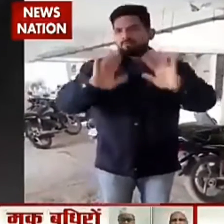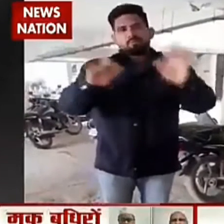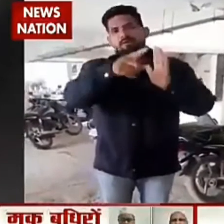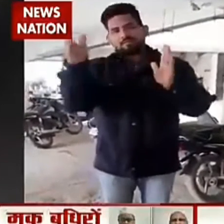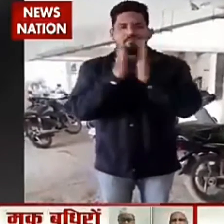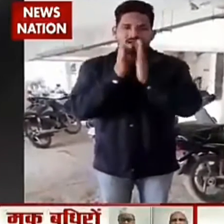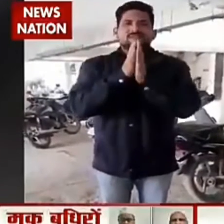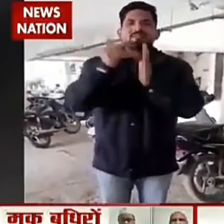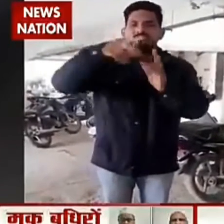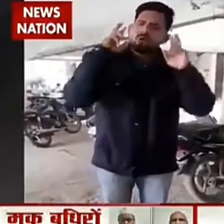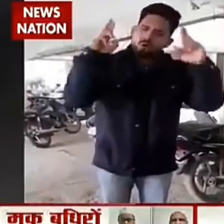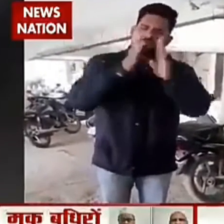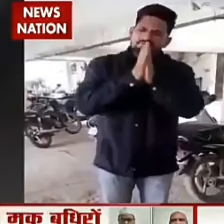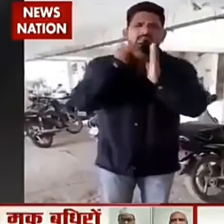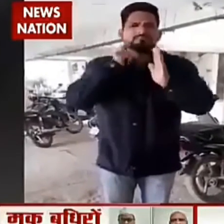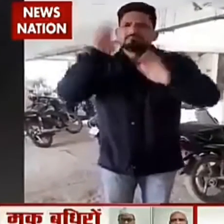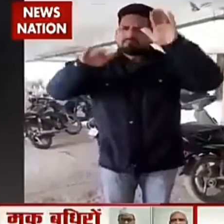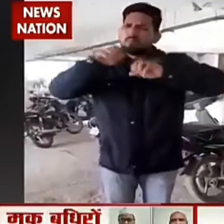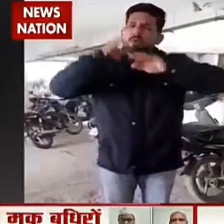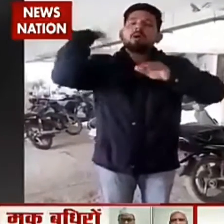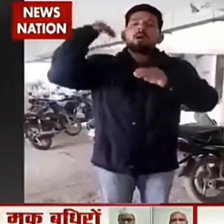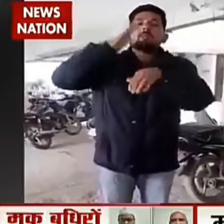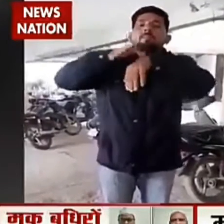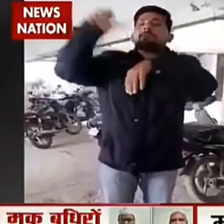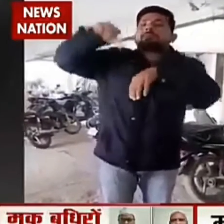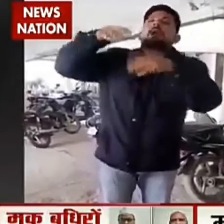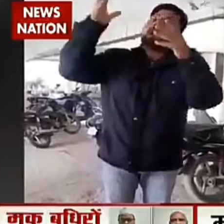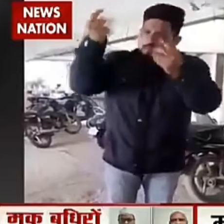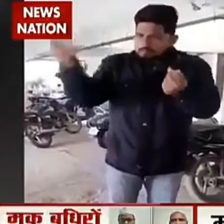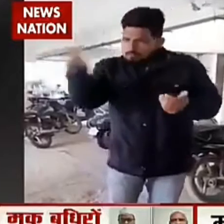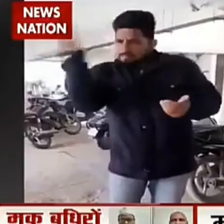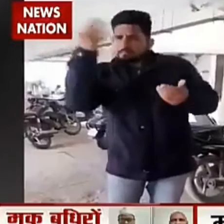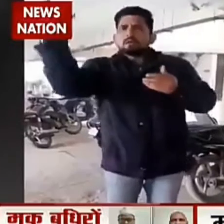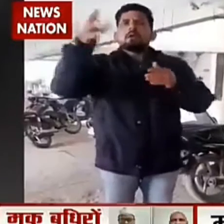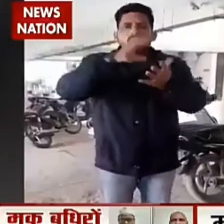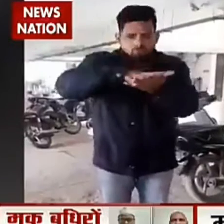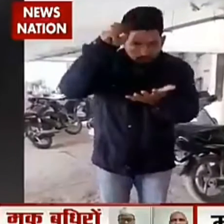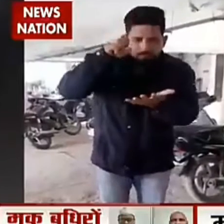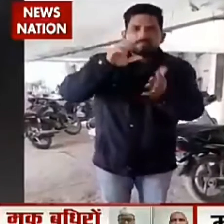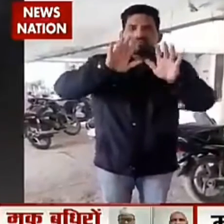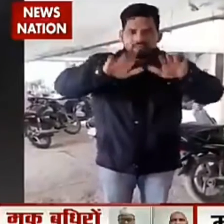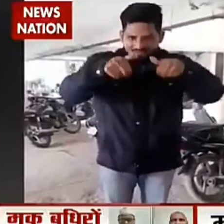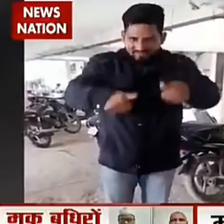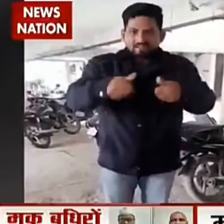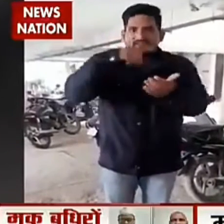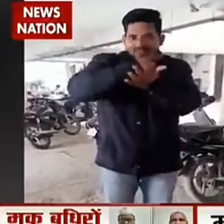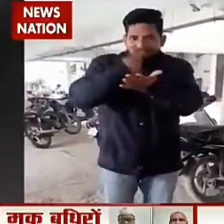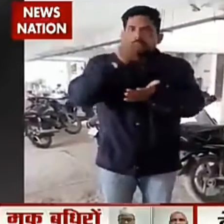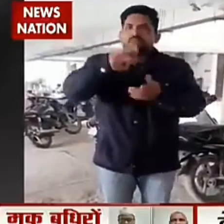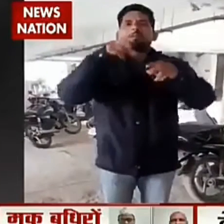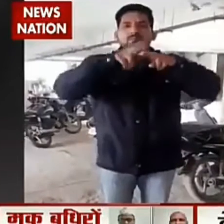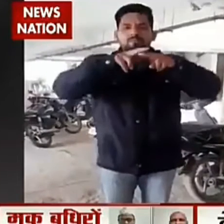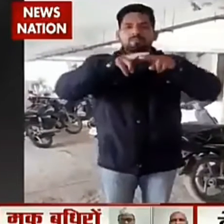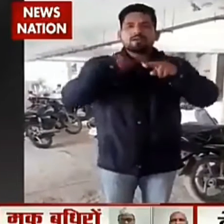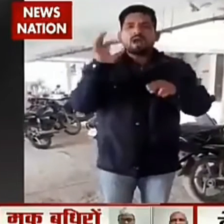लोग 2 से 3 लाख में मान गए हैं। दरअसल में ये मूक बधिरों की भाषा है, जिस भाषा में ये शख्स इस वक्त बात कर रहा